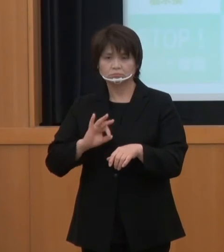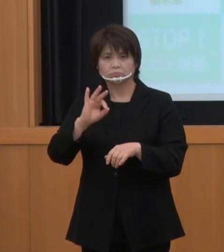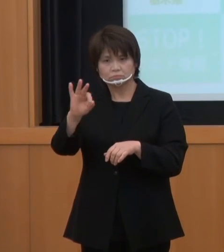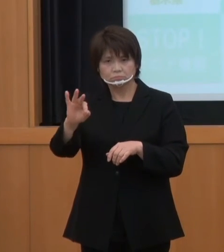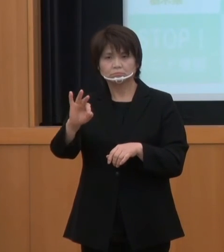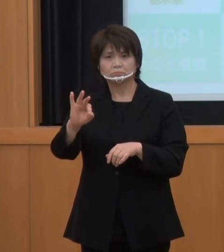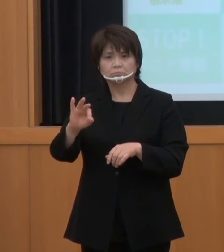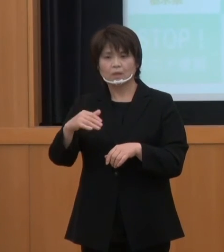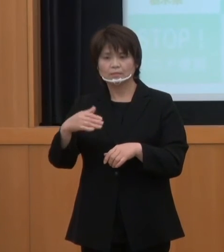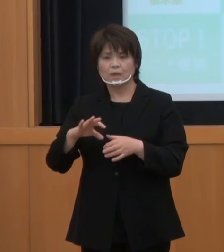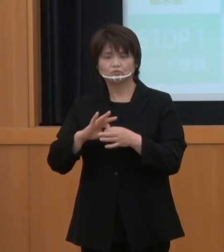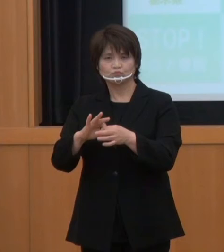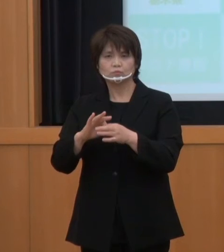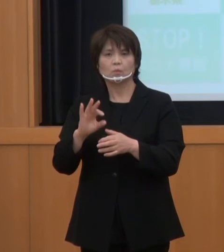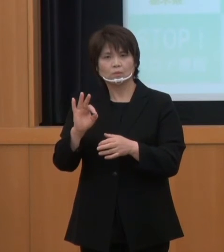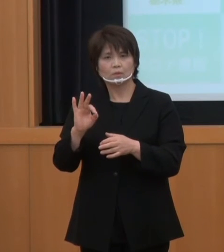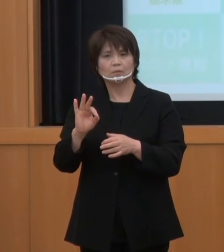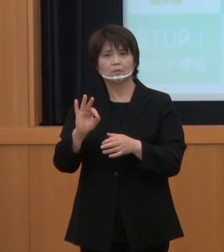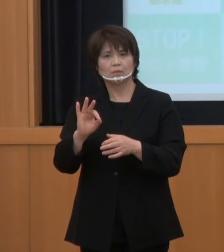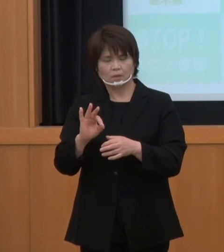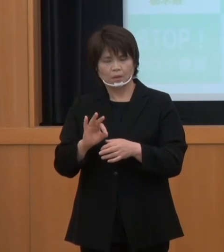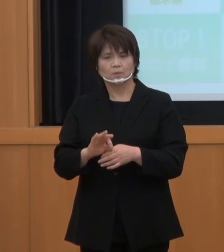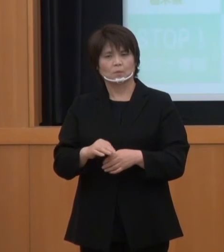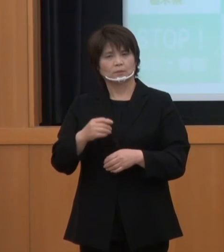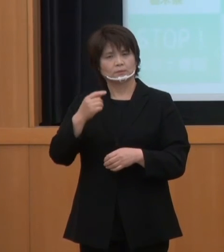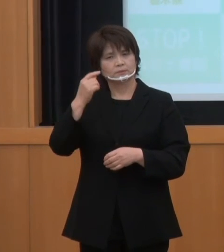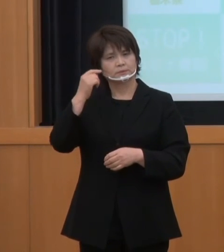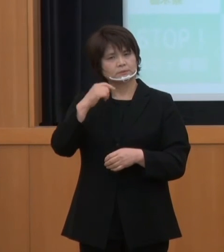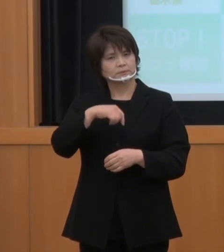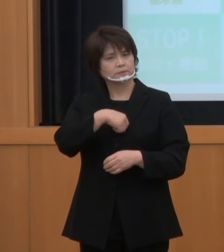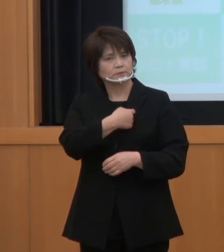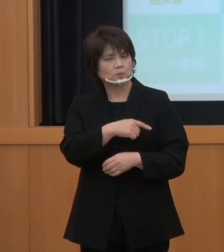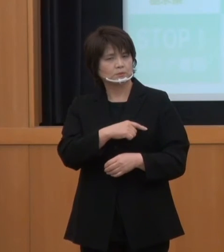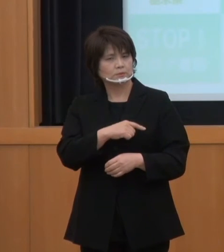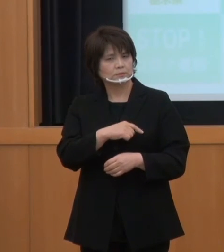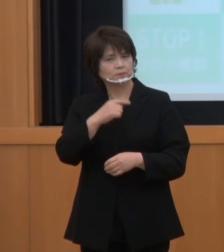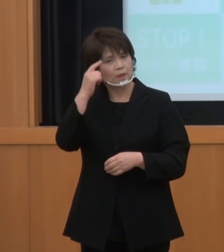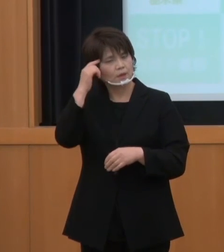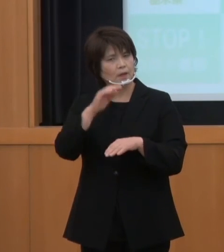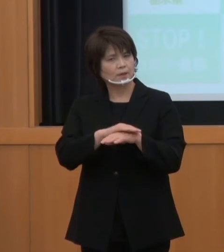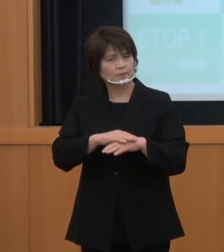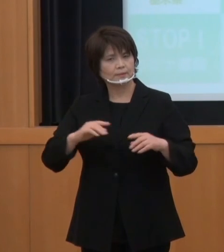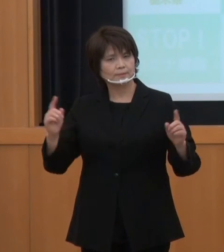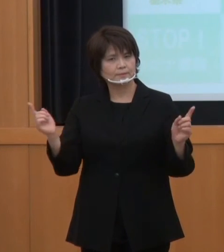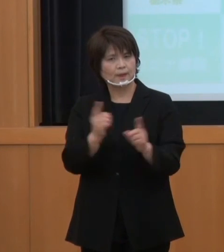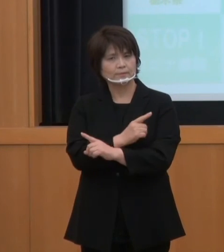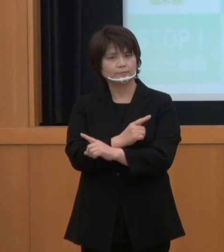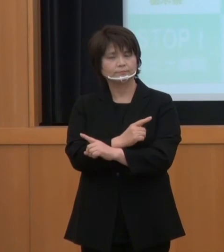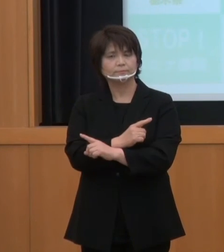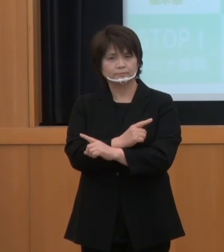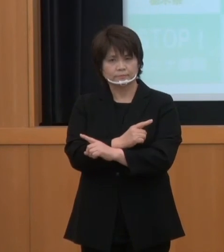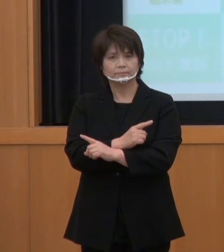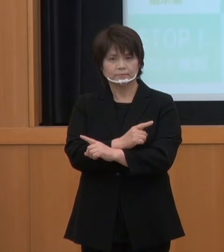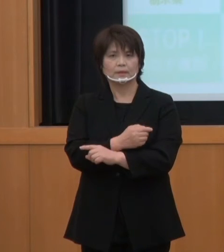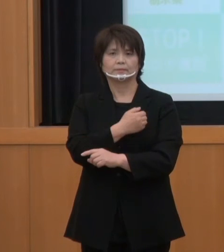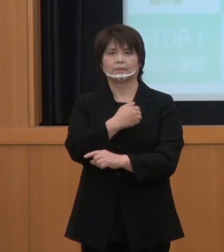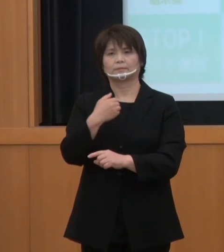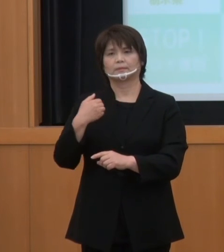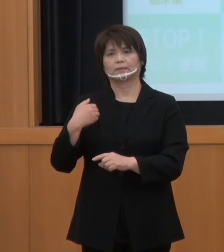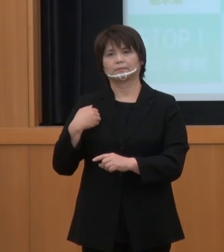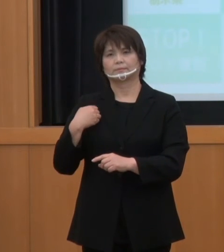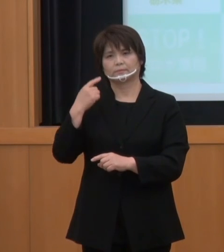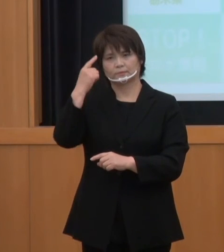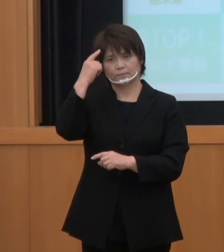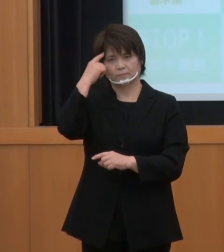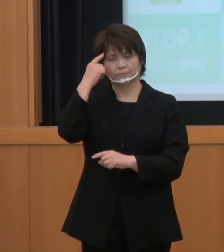日常生活と、こういうことへの意識改革に大きな視点で捉えればつなげられ